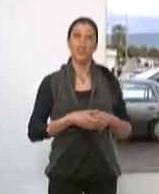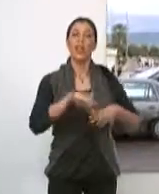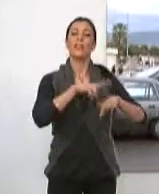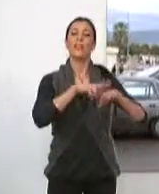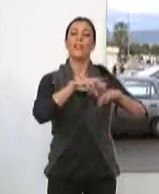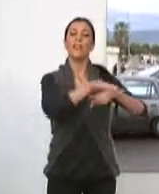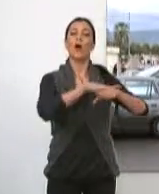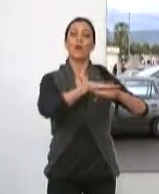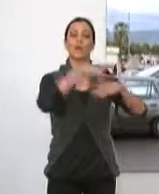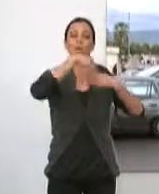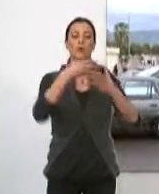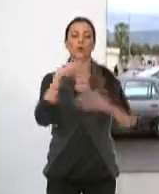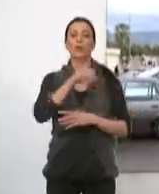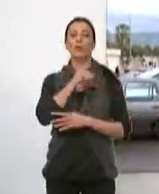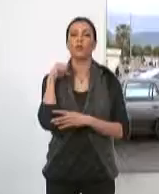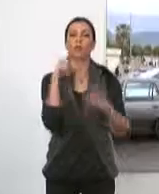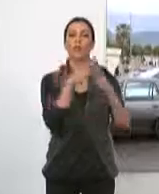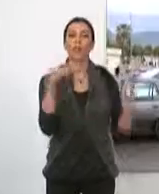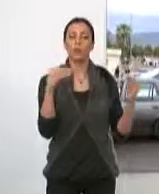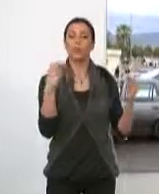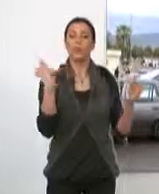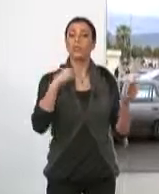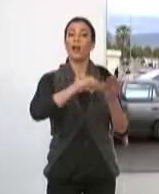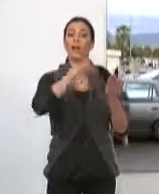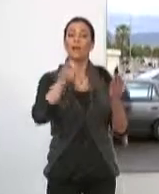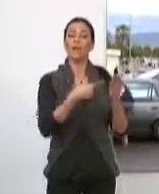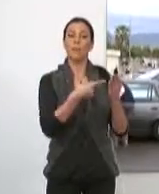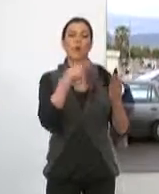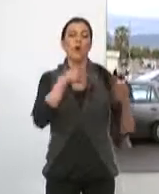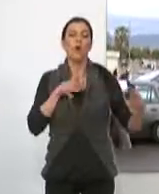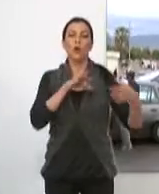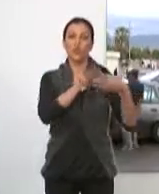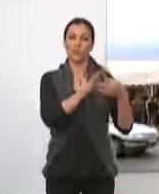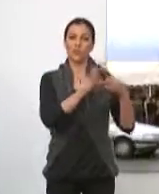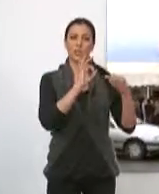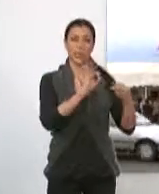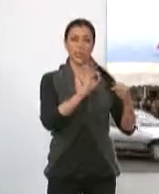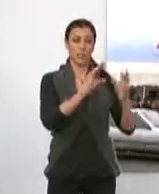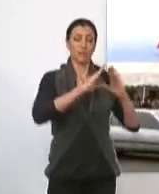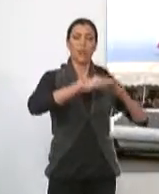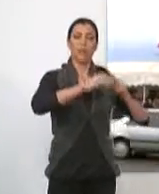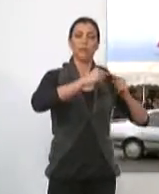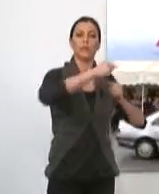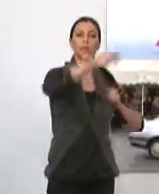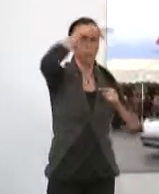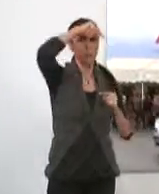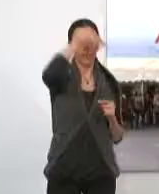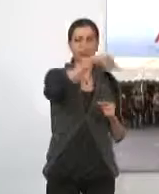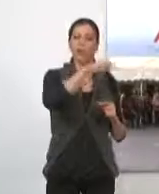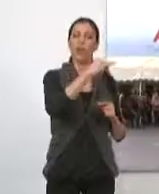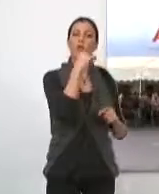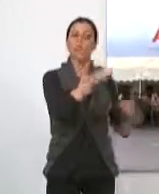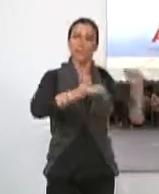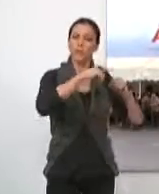La delegada del Gobierno y la Comunidad Autónoma Andaluza ha afirmado que la conexión marítima motril-malilla es